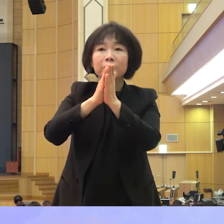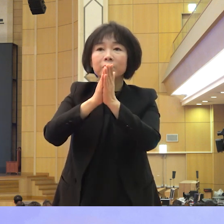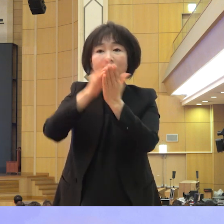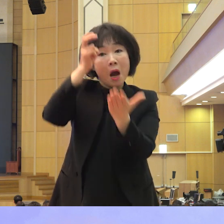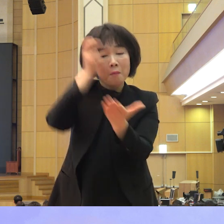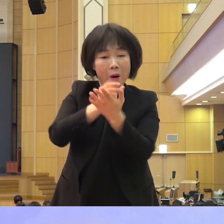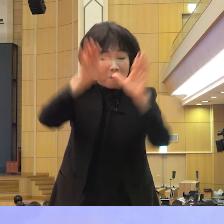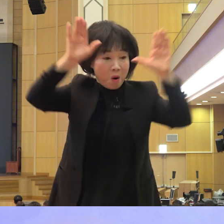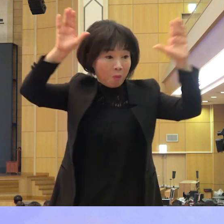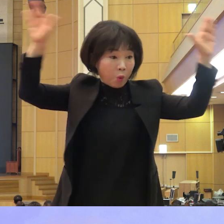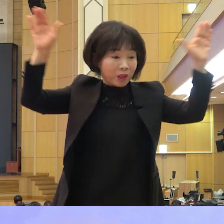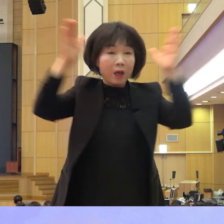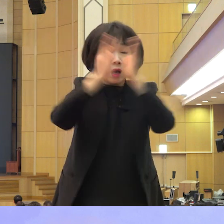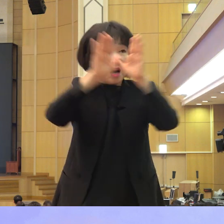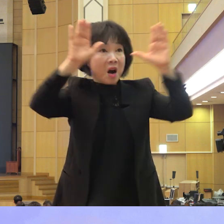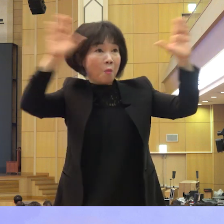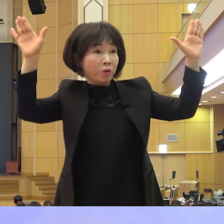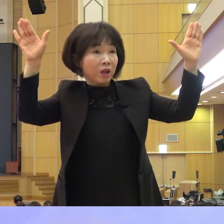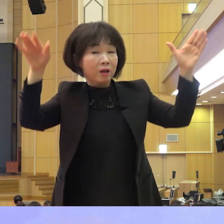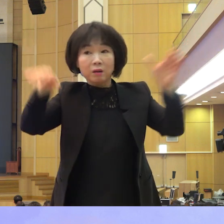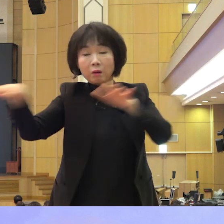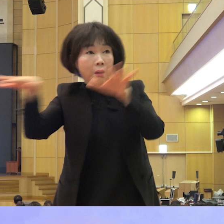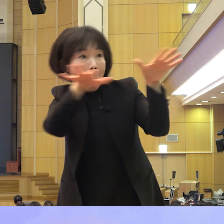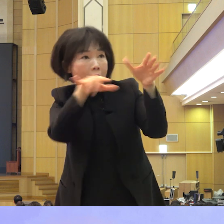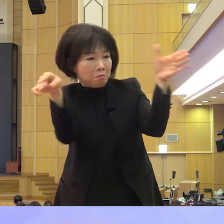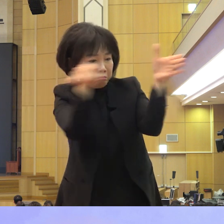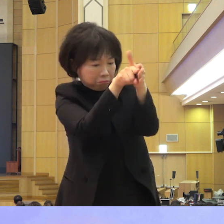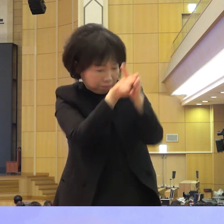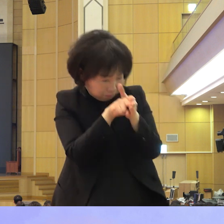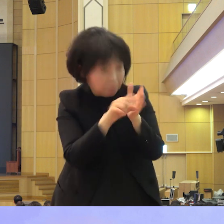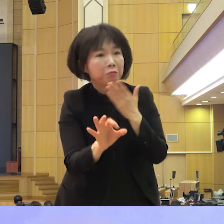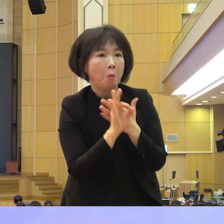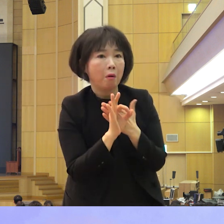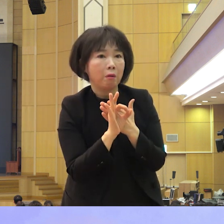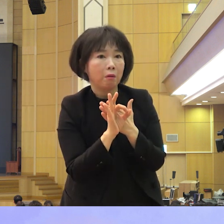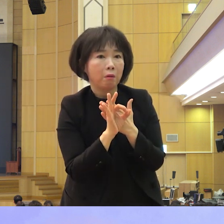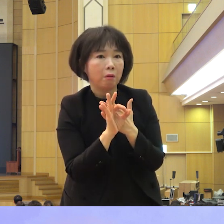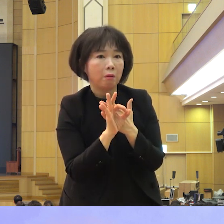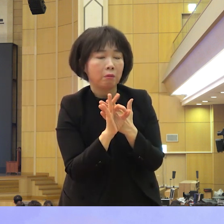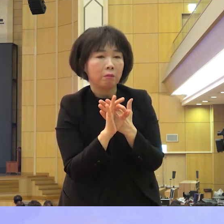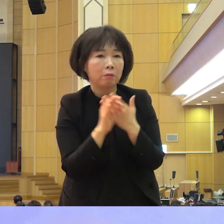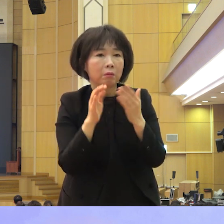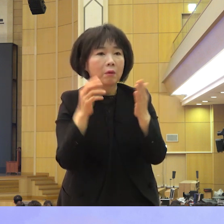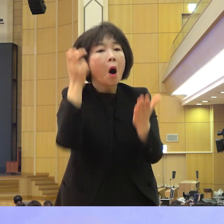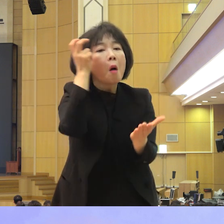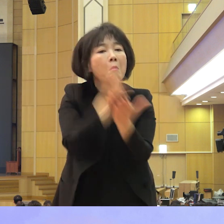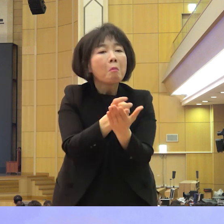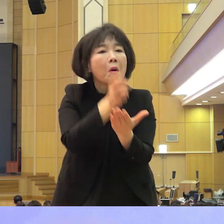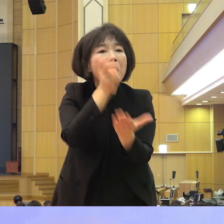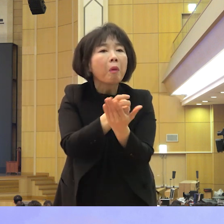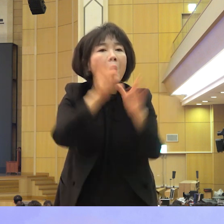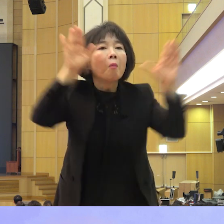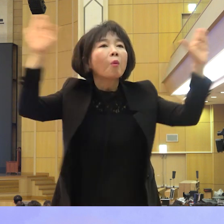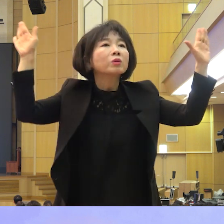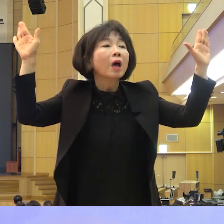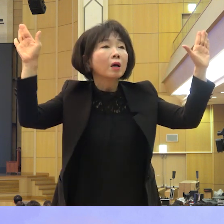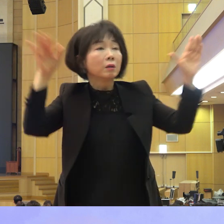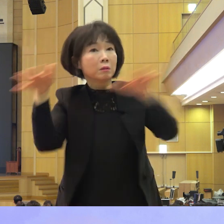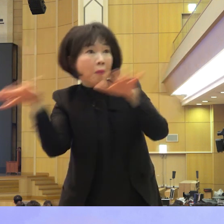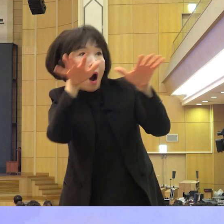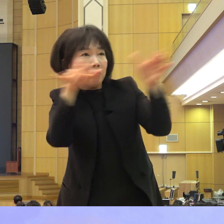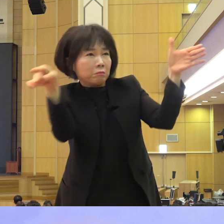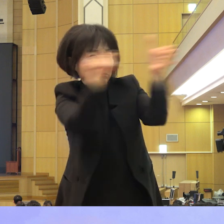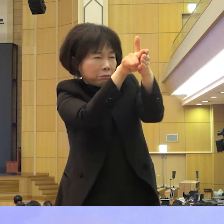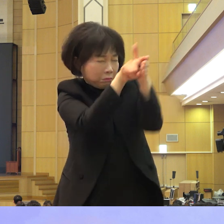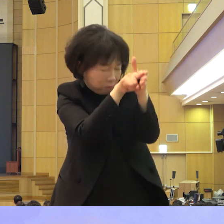모세를 믿었더면 그랬단 말이야. 모세란 말이 나와요. 오늘 말씀 본문을 잘